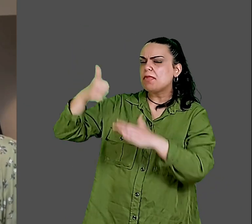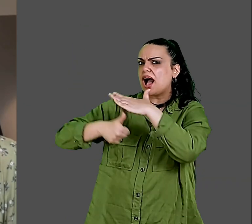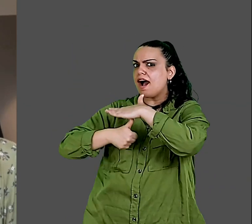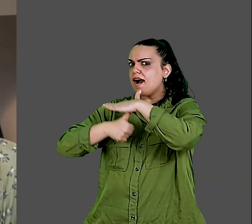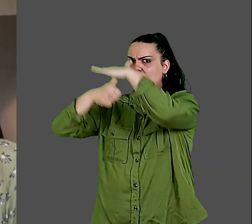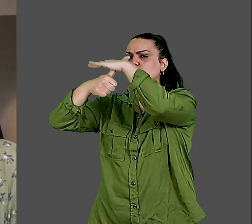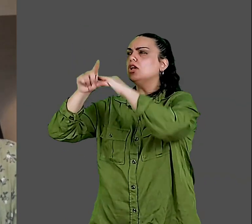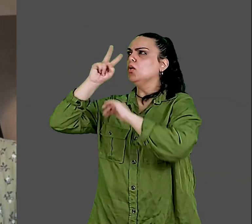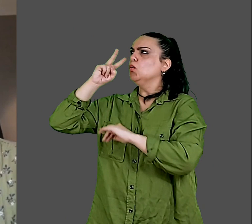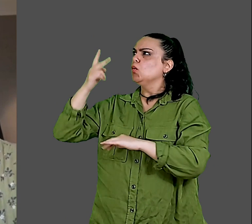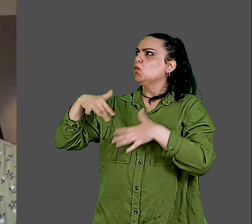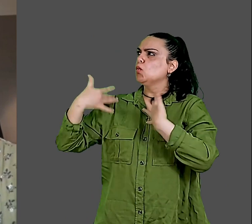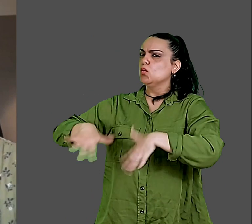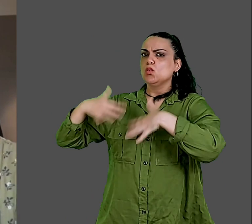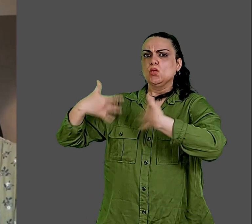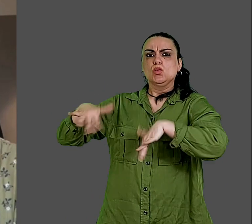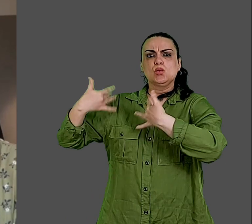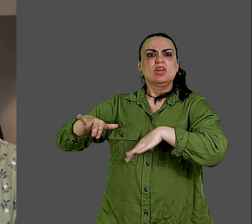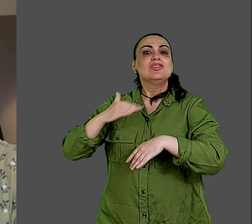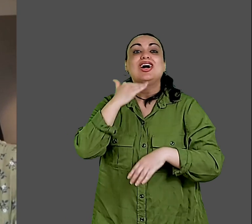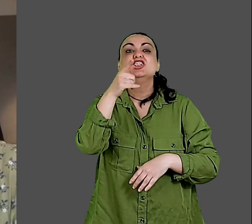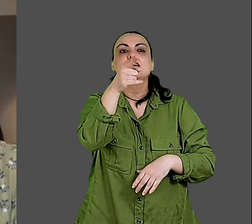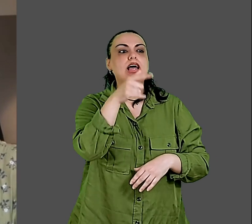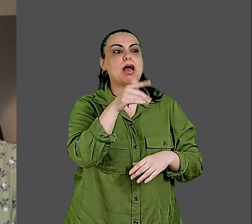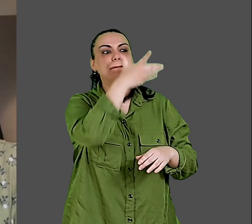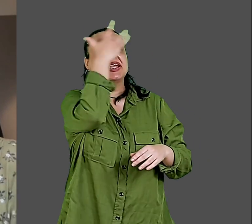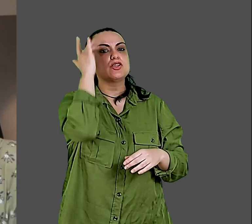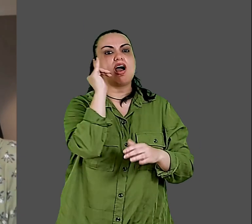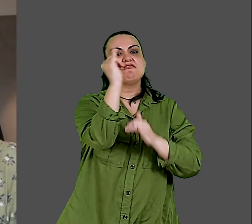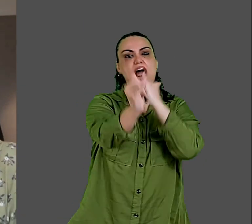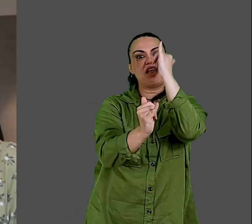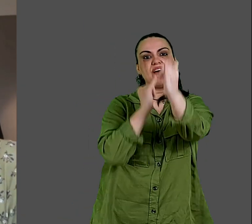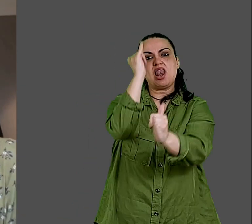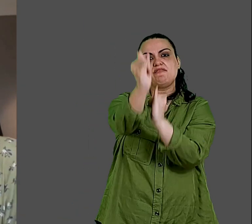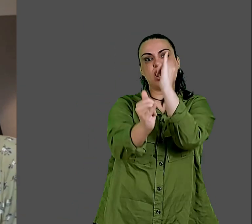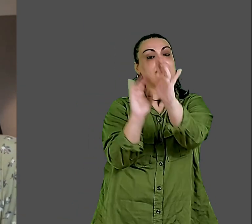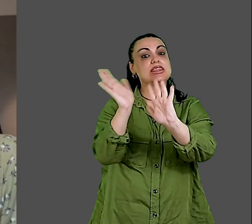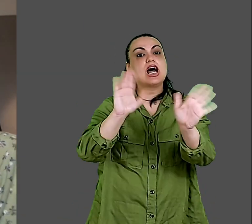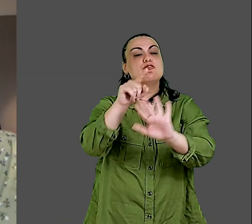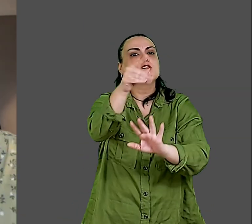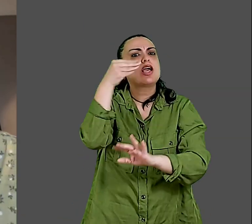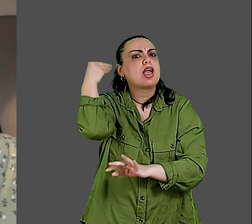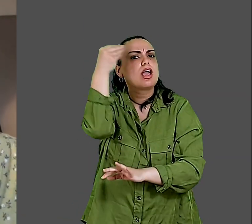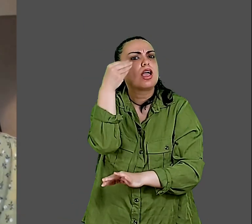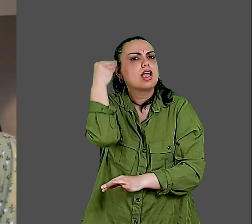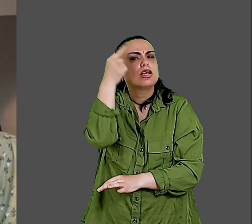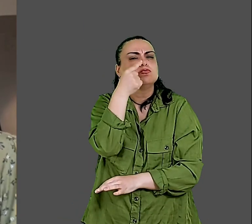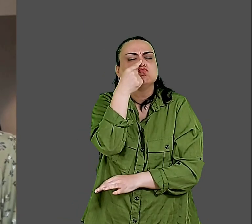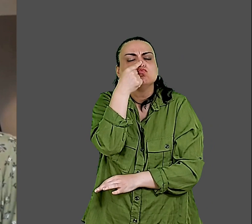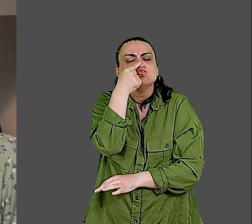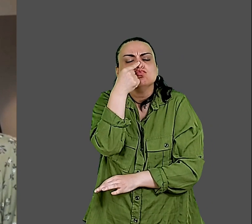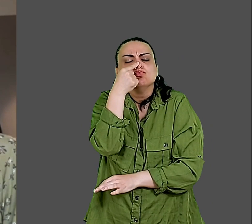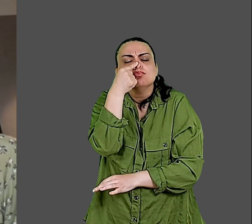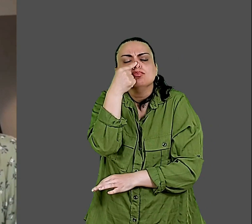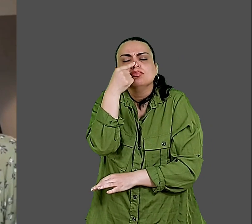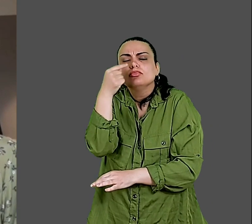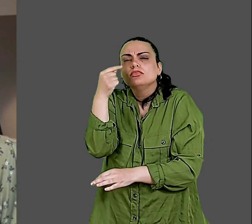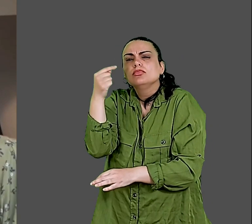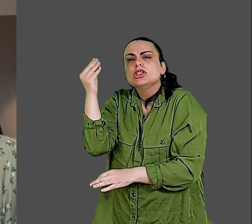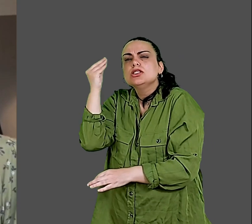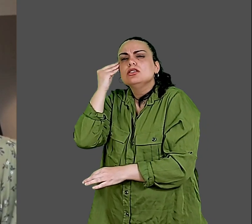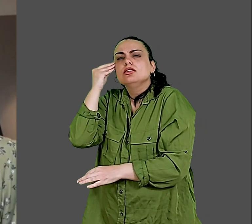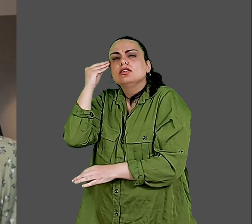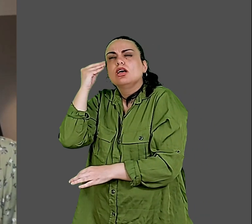você precisa reconhecer, não pela boca dos outros, mas você precisa reconhecer pelo seu encontro com Deus,